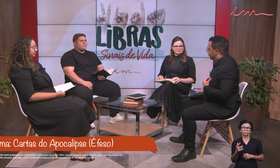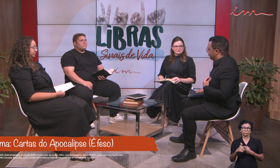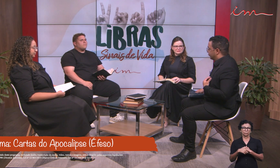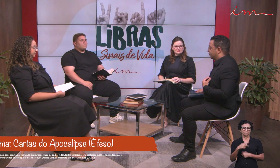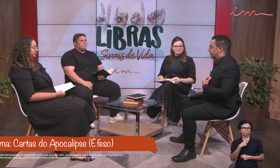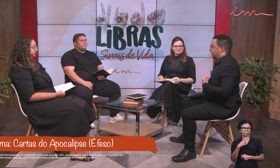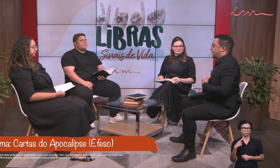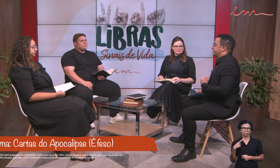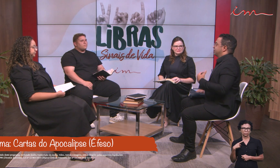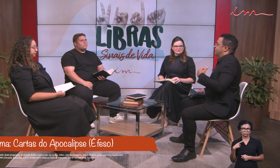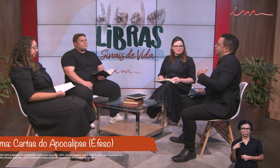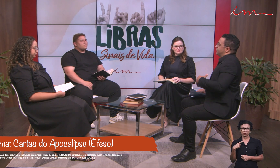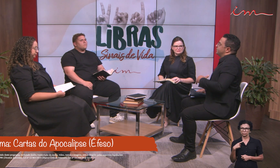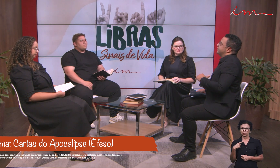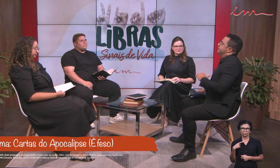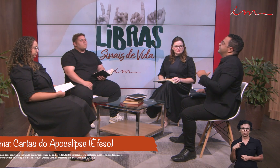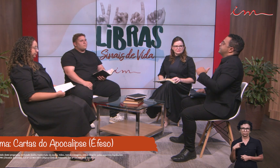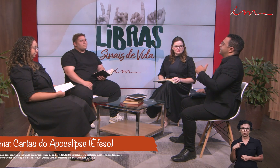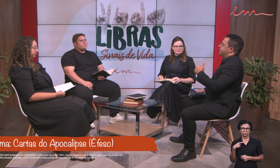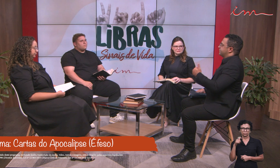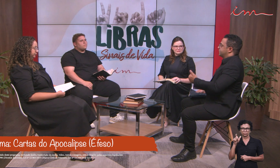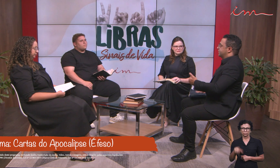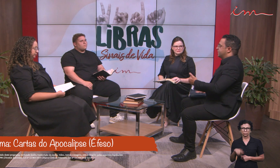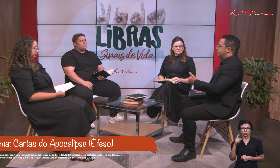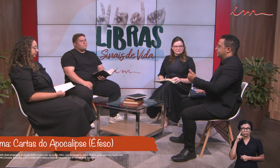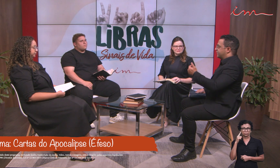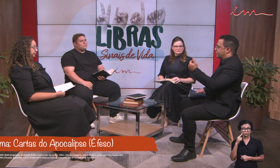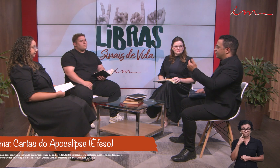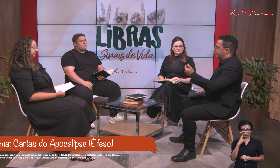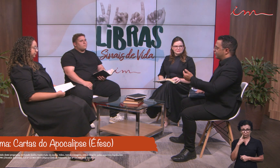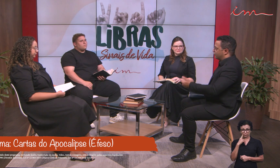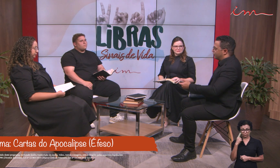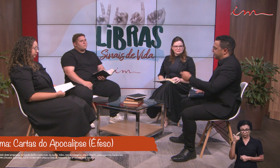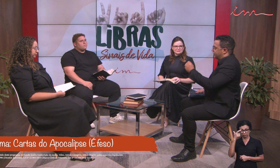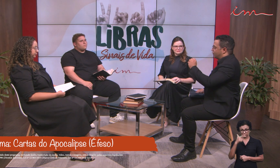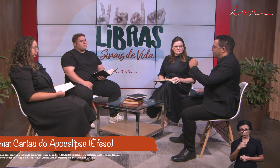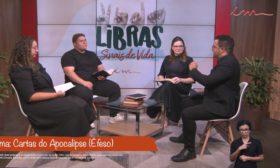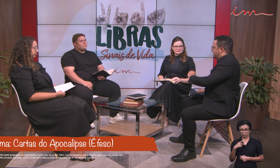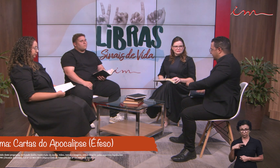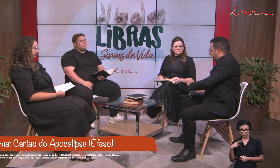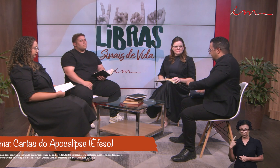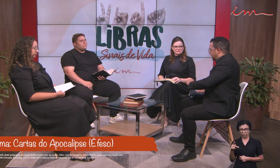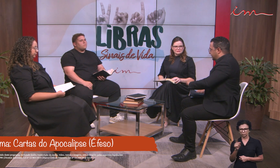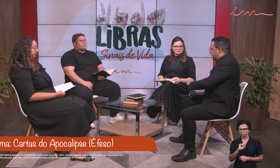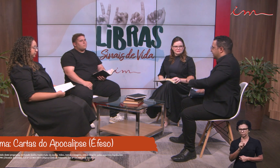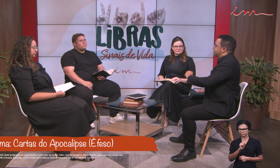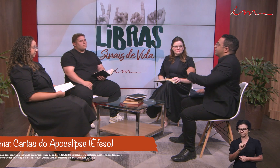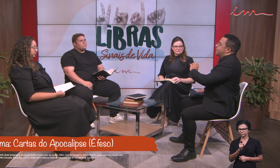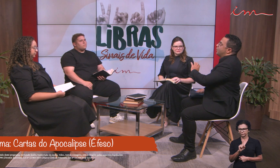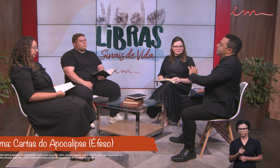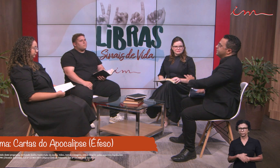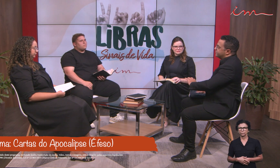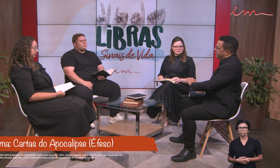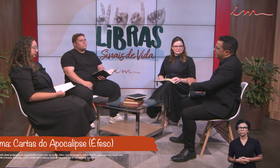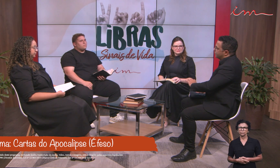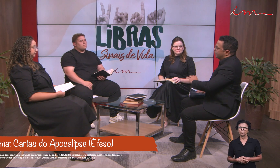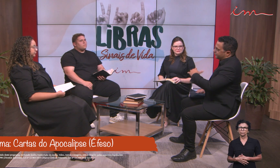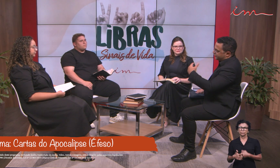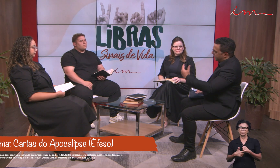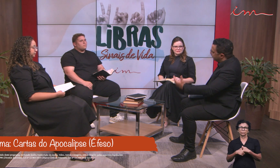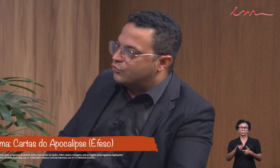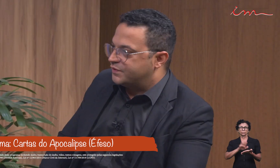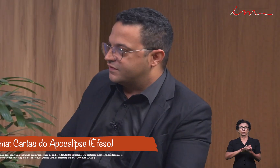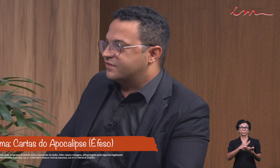surdo, nós somos trabalho de tradução e interpretação. Questões de ajuste, de doutrina, isso cabe ao ministério,